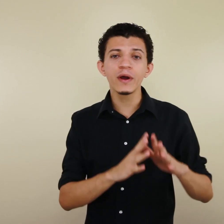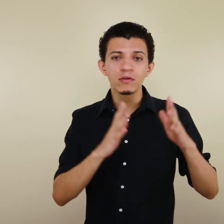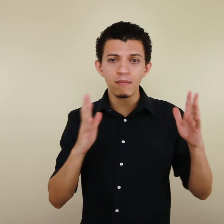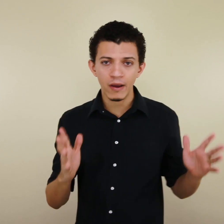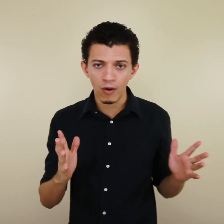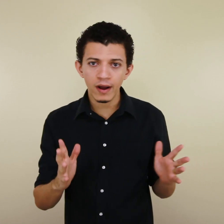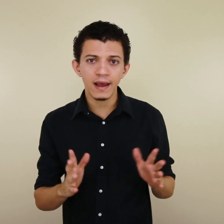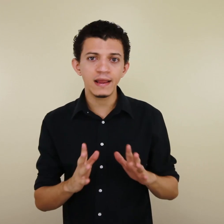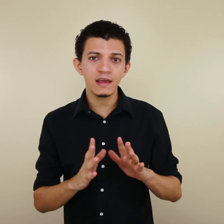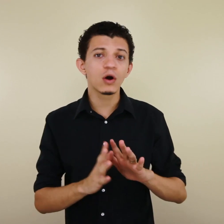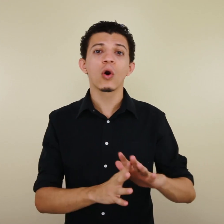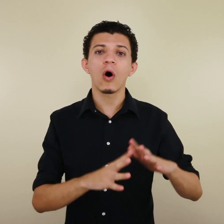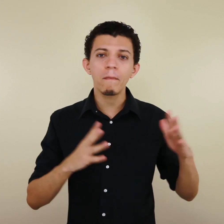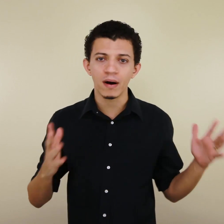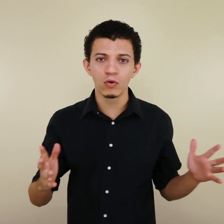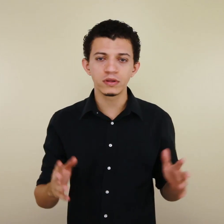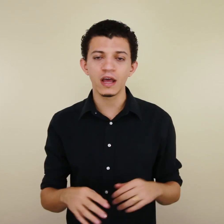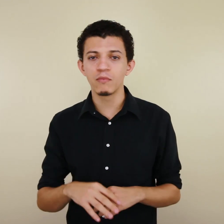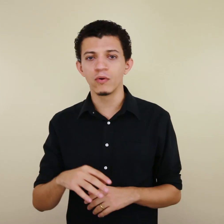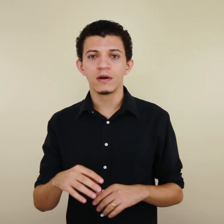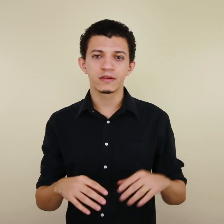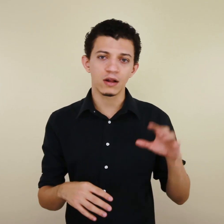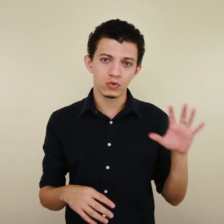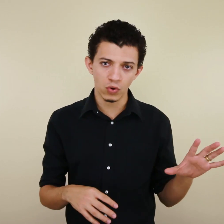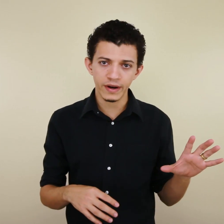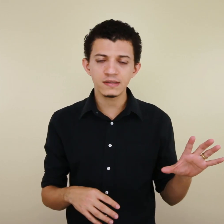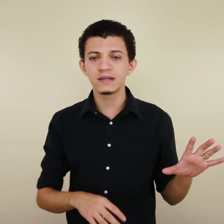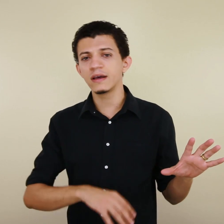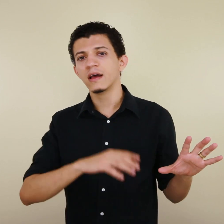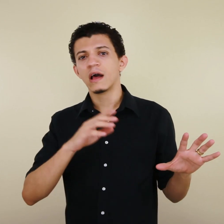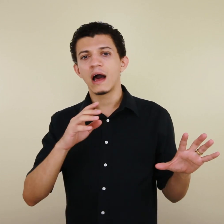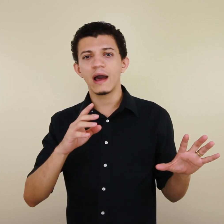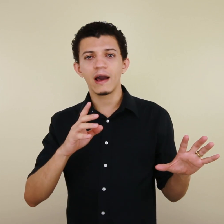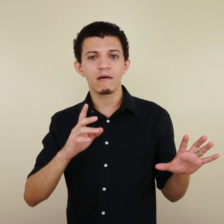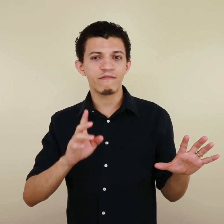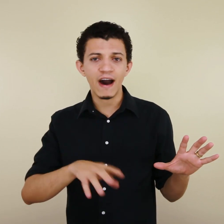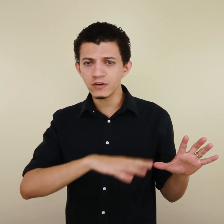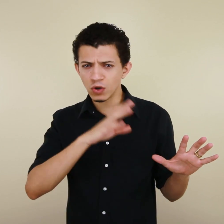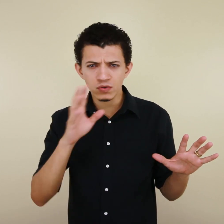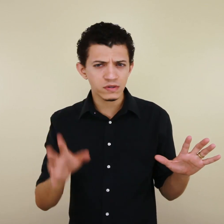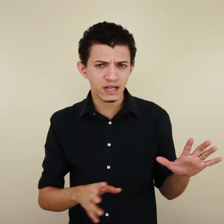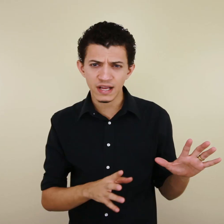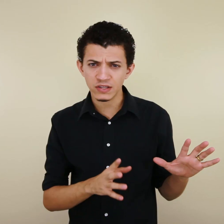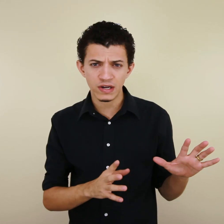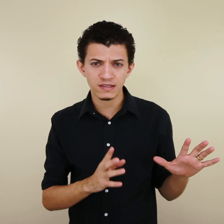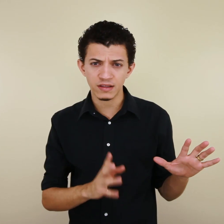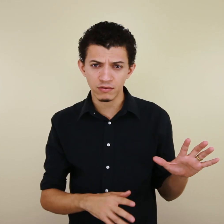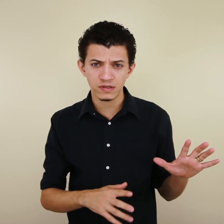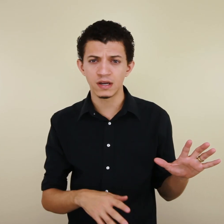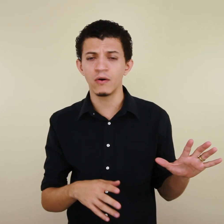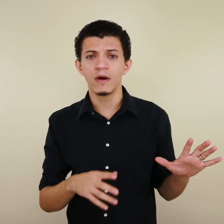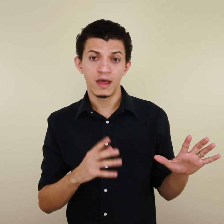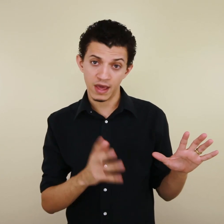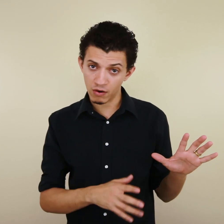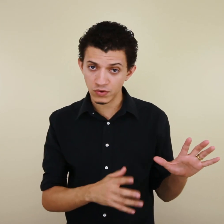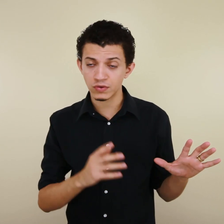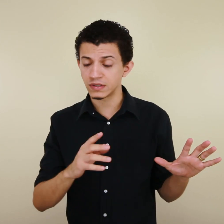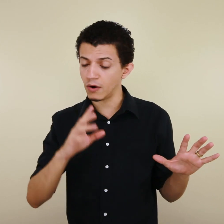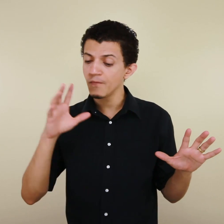muito maior, ele engloba o termo tradutor em si, vários outros conceitos relacionados à tradução e reconstrução,